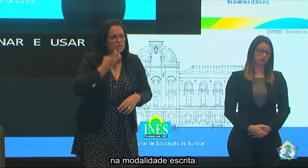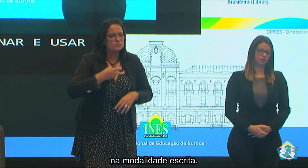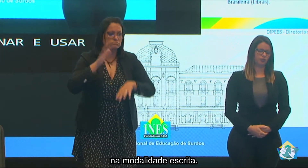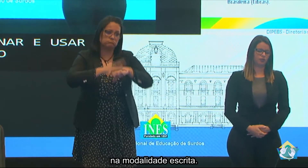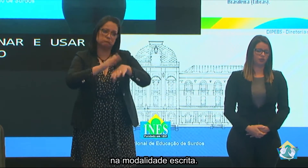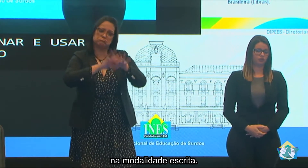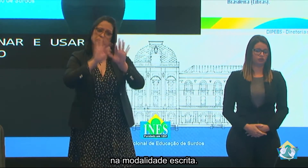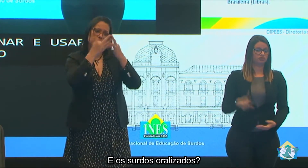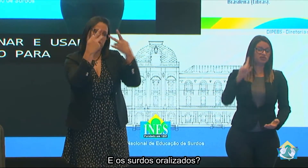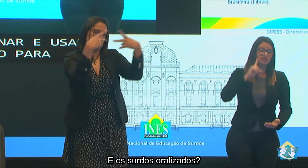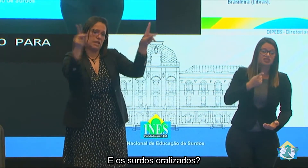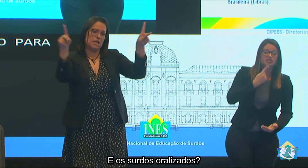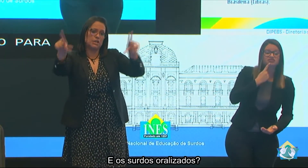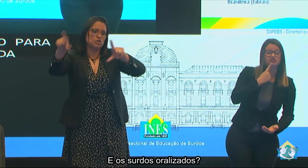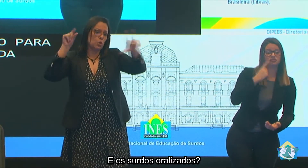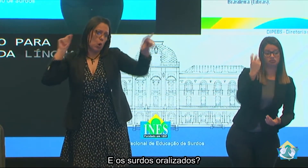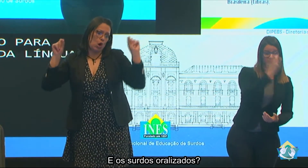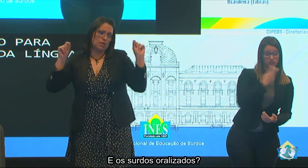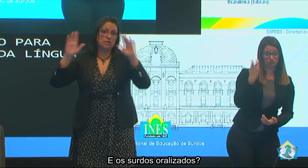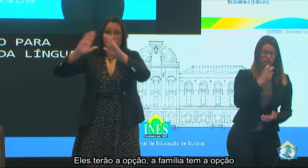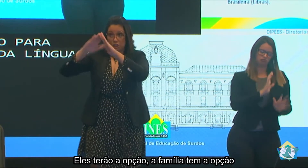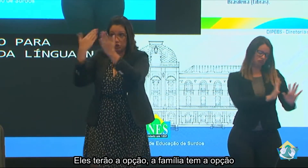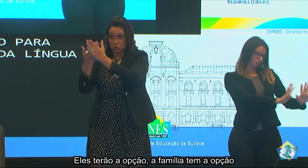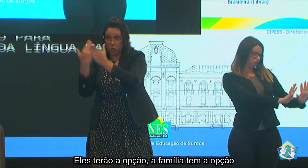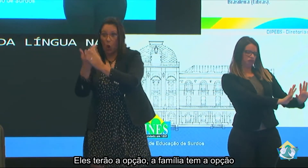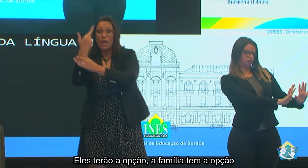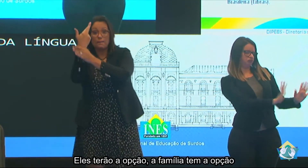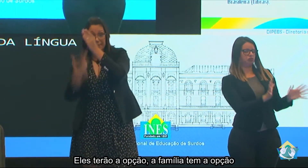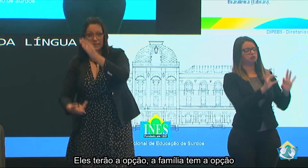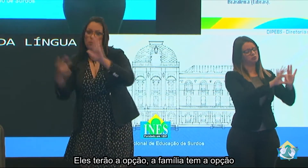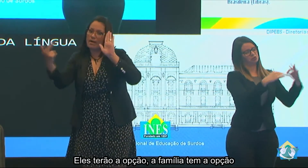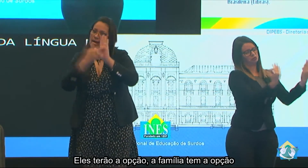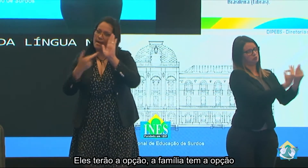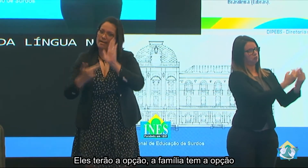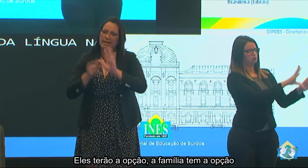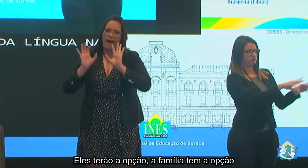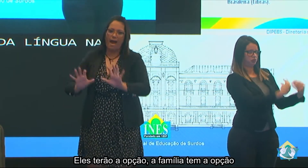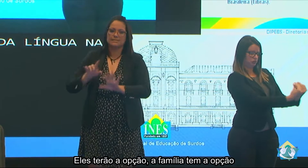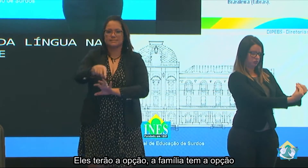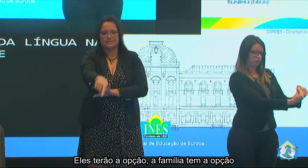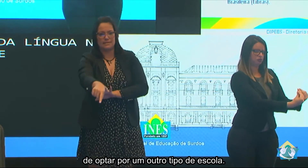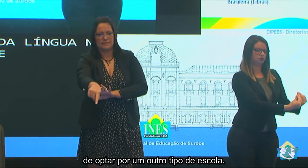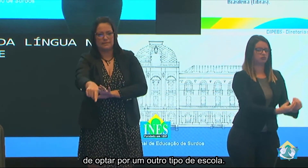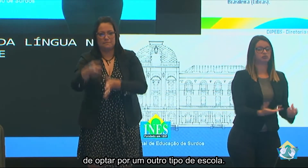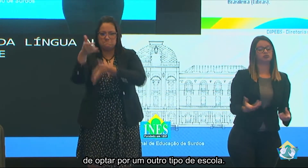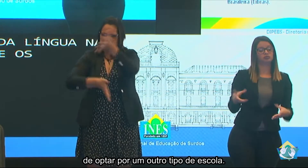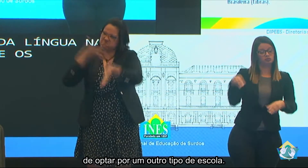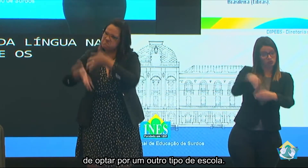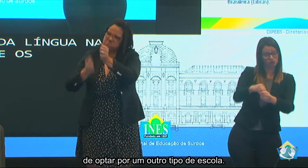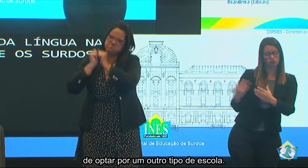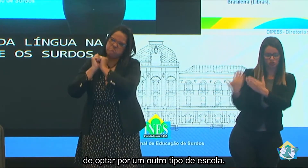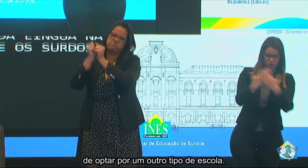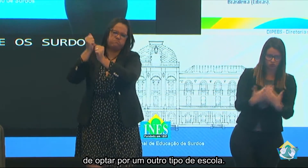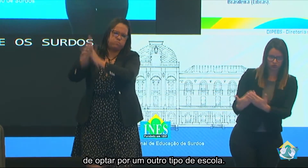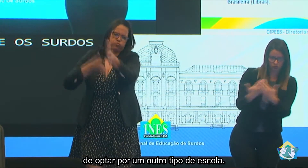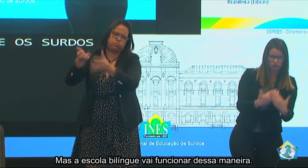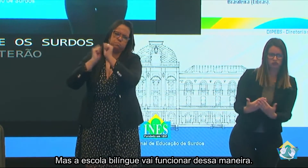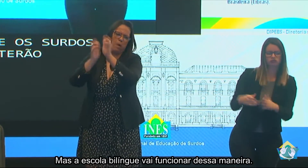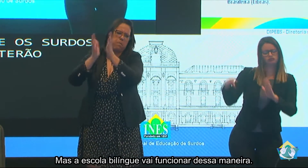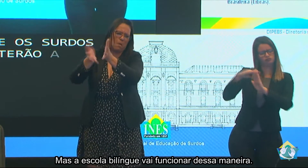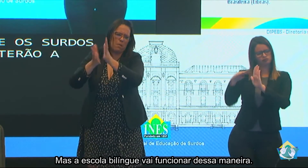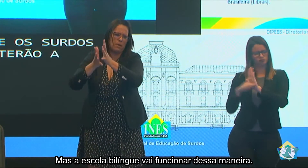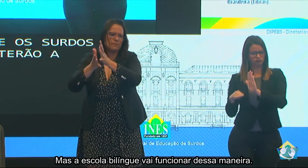modalidade escrita. E os surdos oralizados? E aí eles terão a opção, a família tem a opção de optar por um outro tipo de